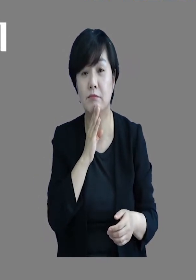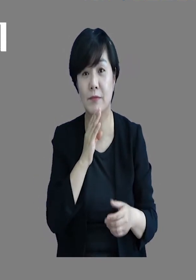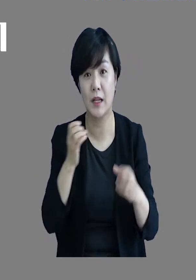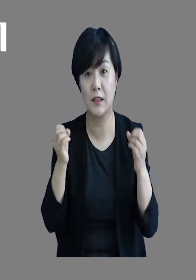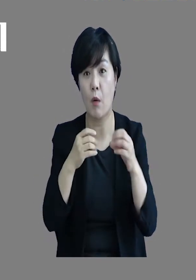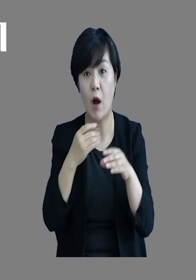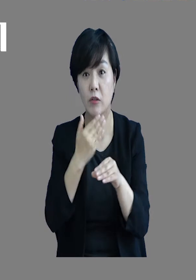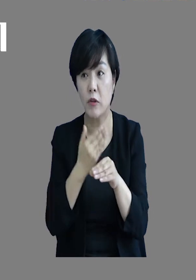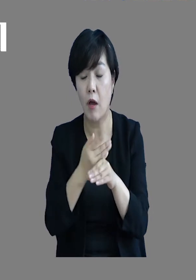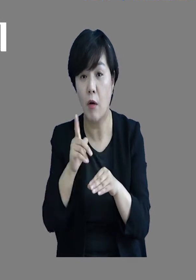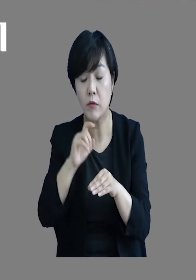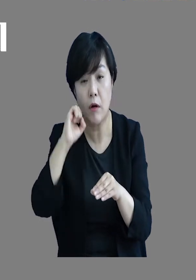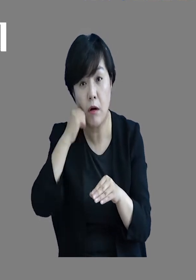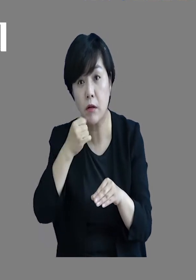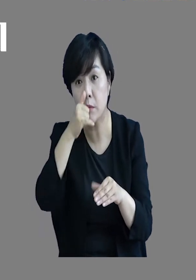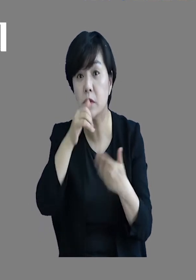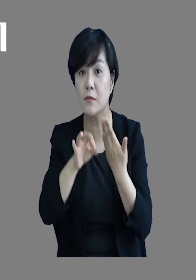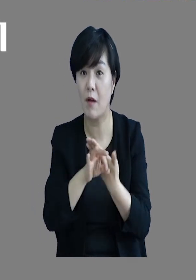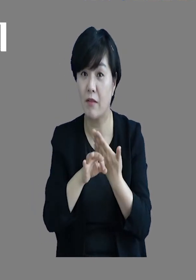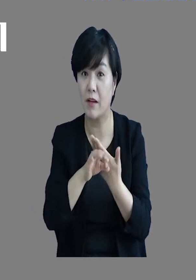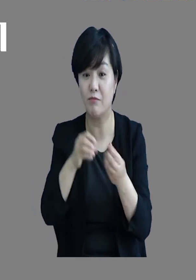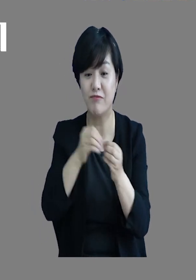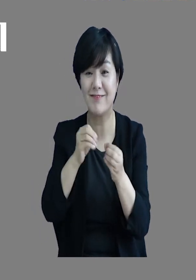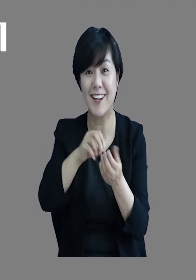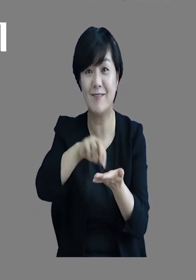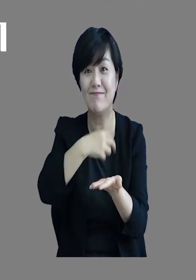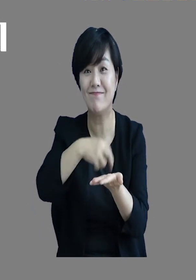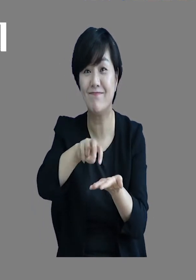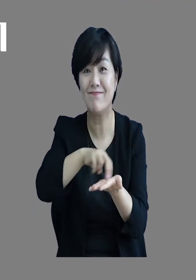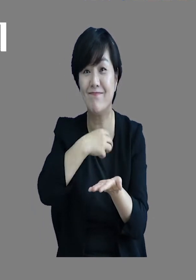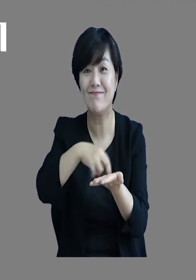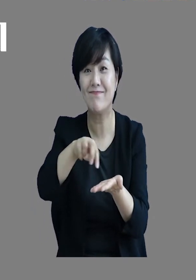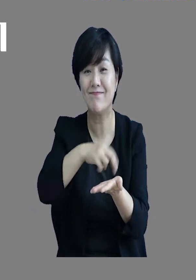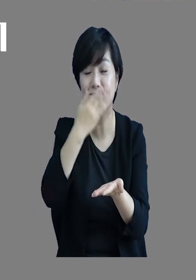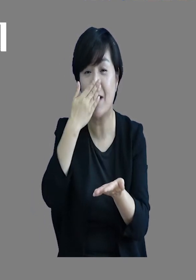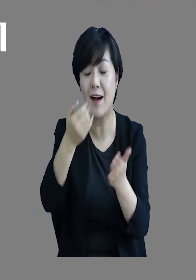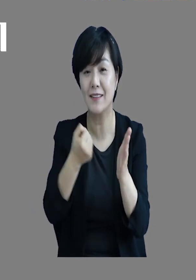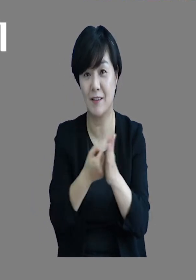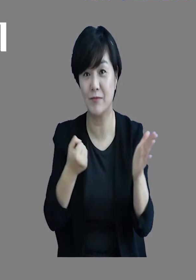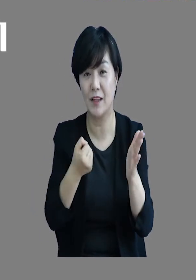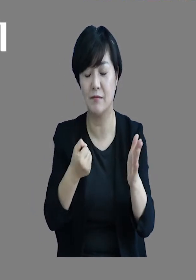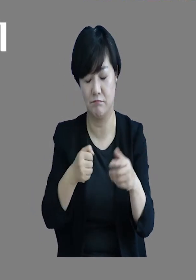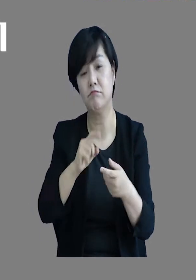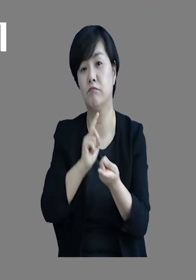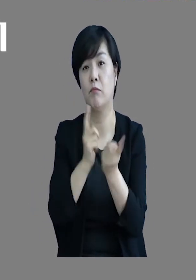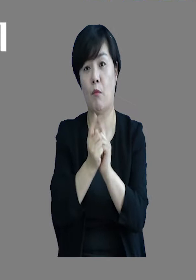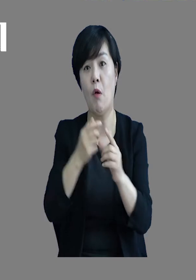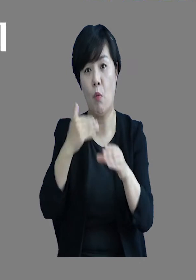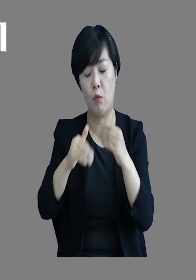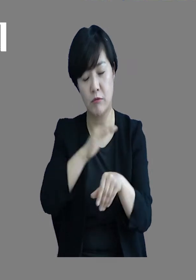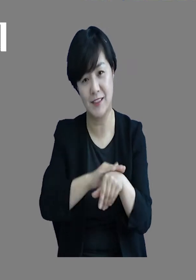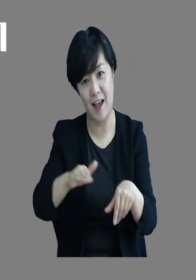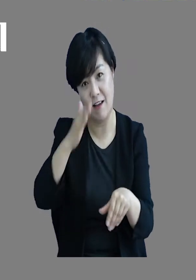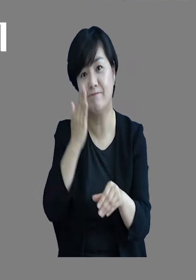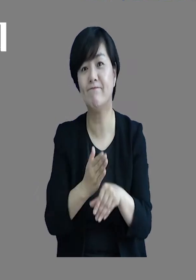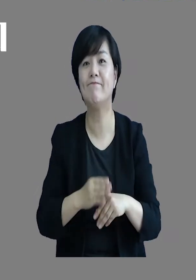대화하다가 뭐 어떤 어려운 부분이 있으면 문자로 주고받고 그래서 서로 의사소통 잘하고